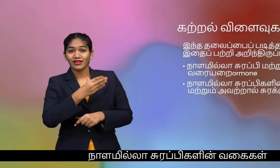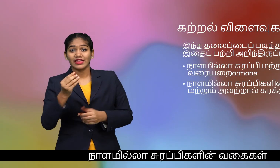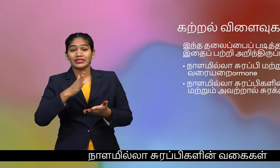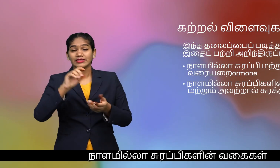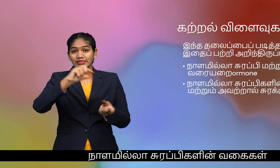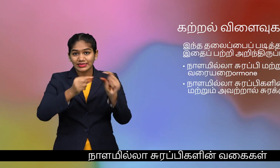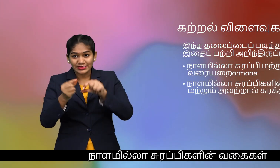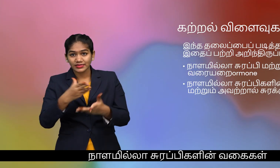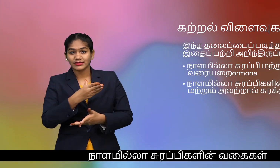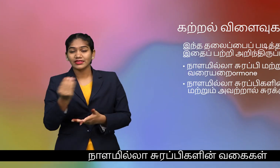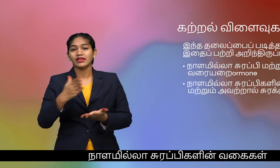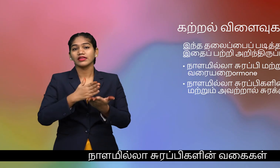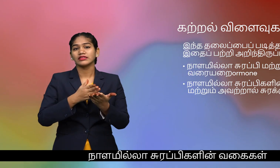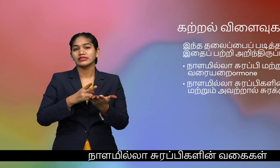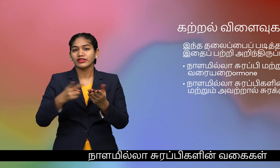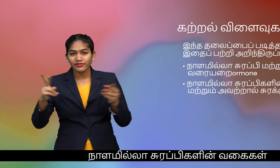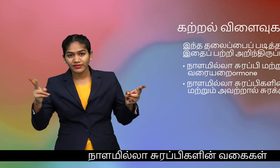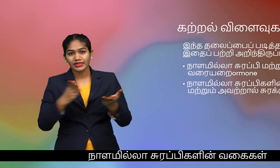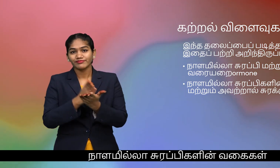நாளமில்லா சுரப்பிகளின் வகைகள்